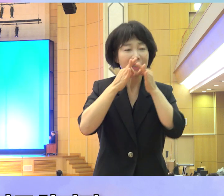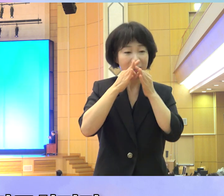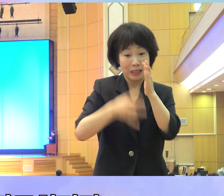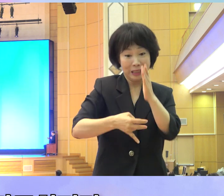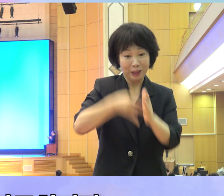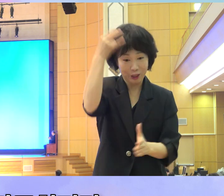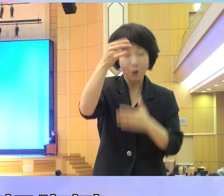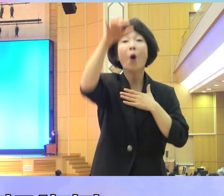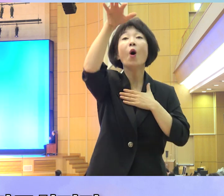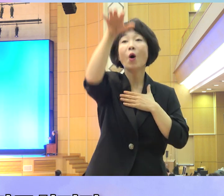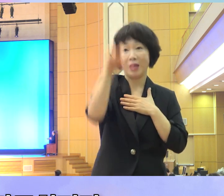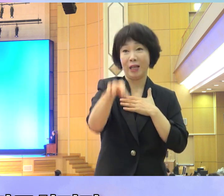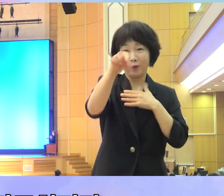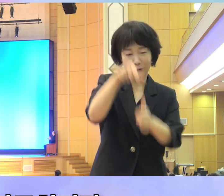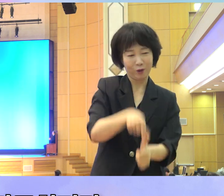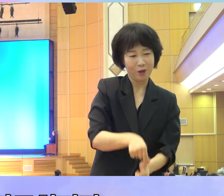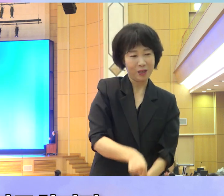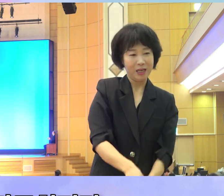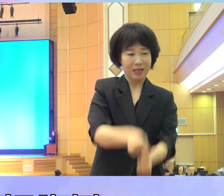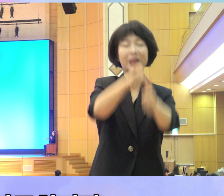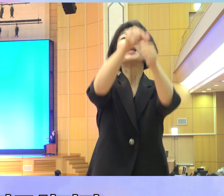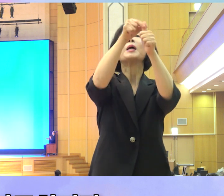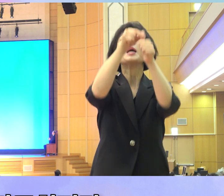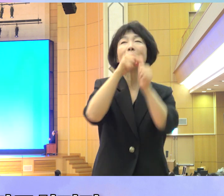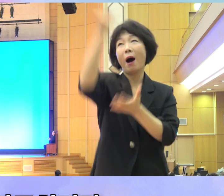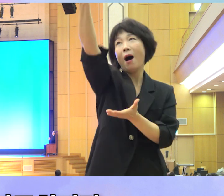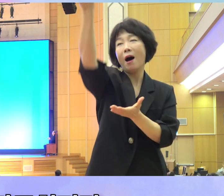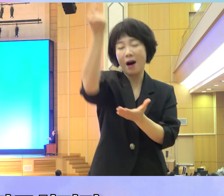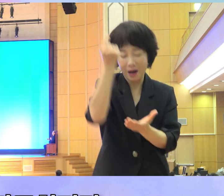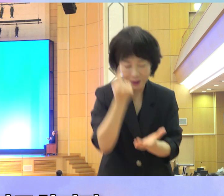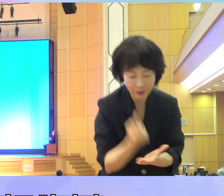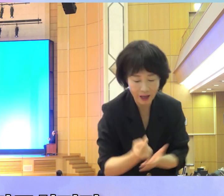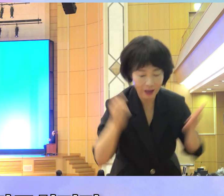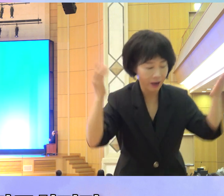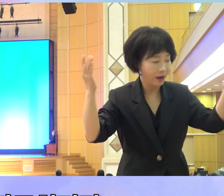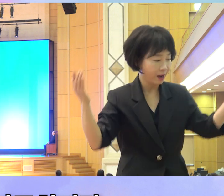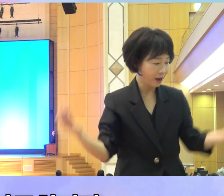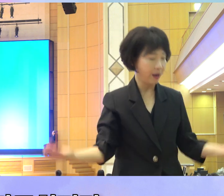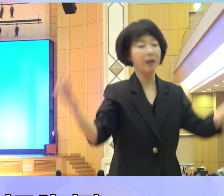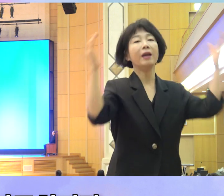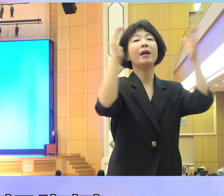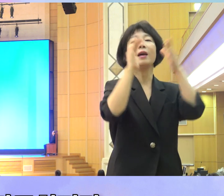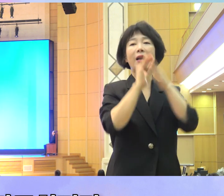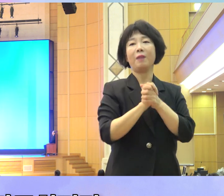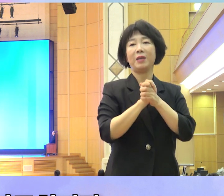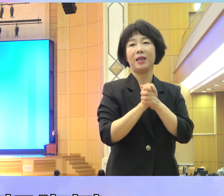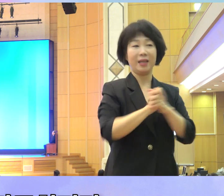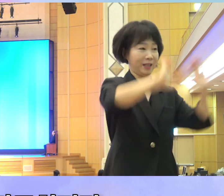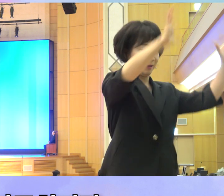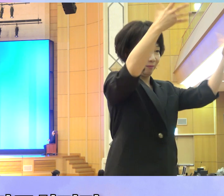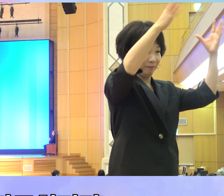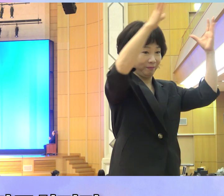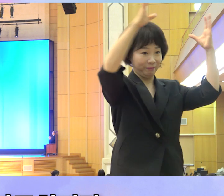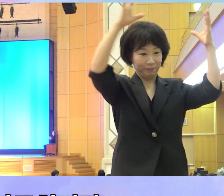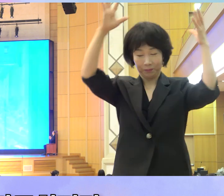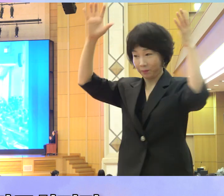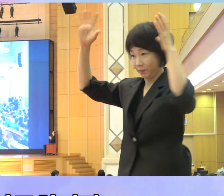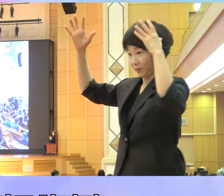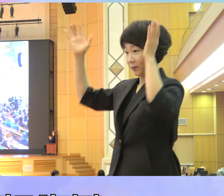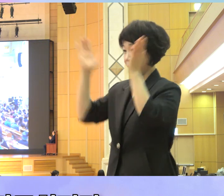힘이 지원해서 구원이 하네. 주께 감사와 영광의 박수